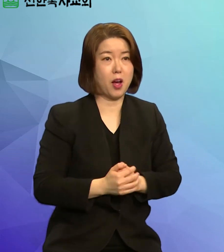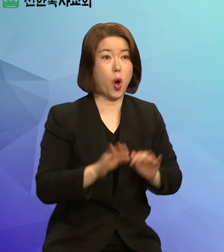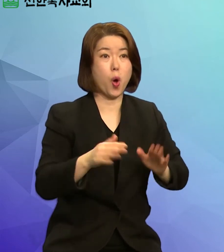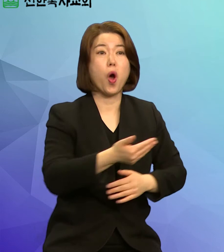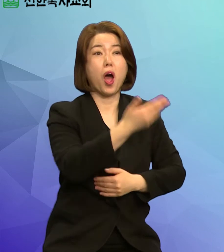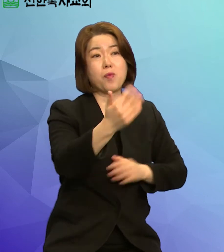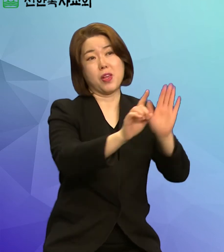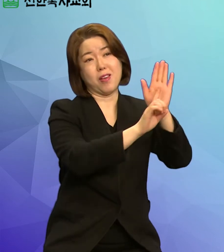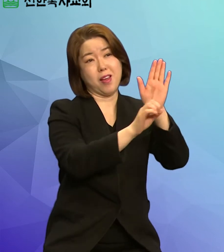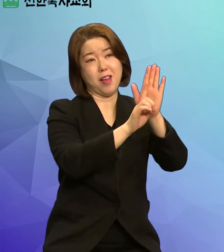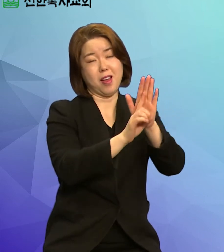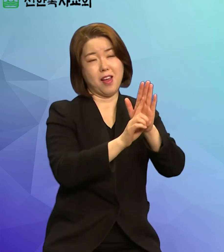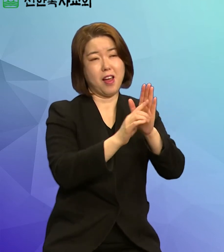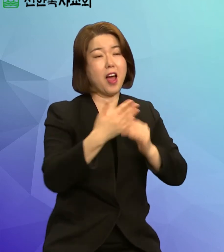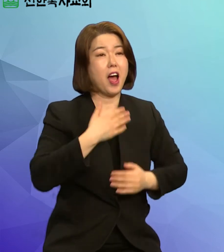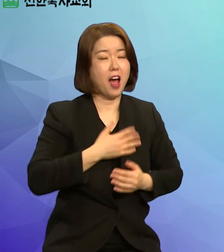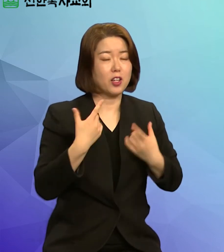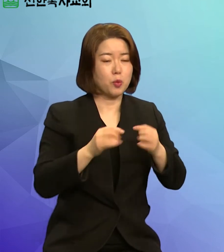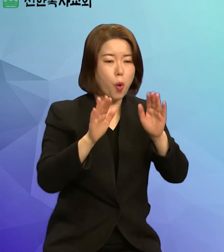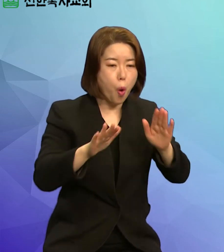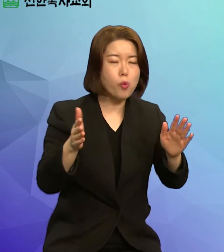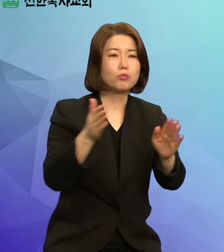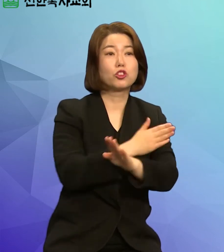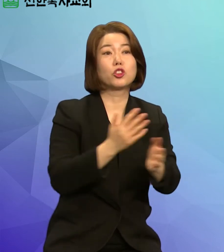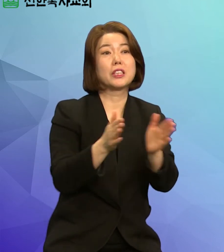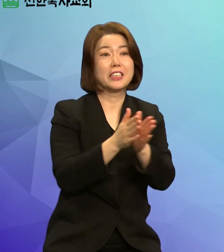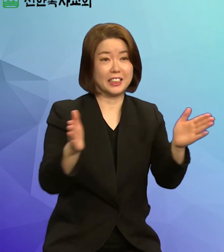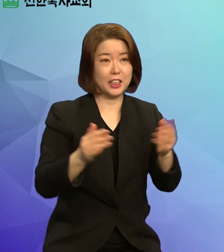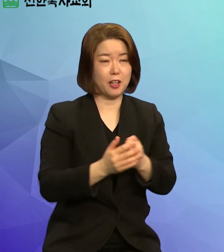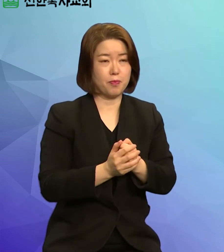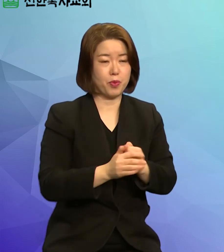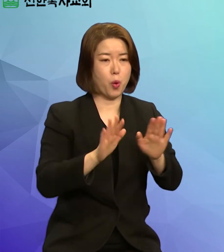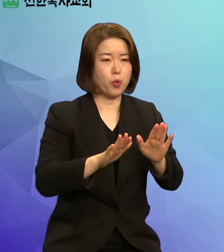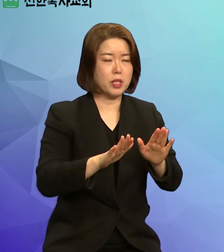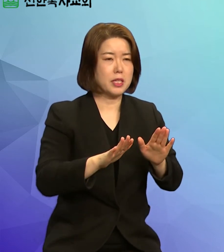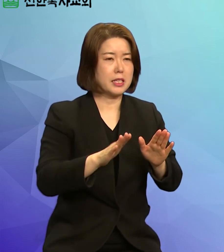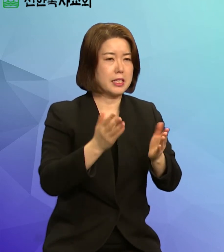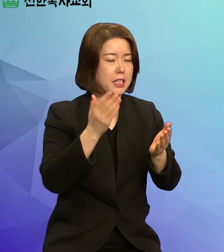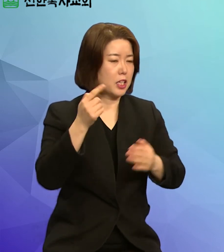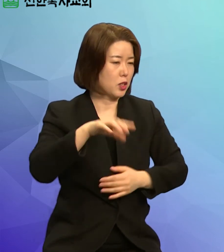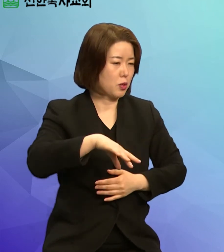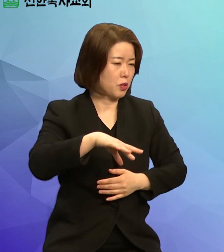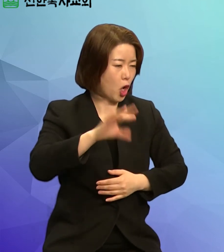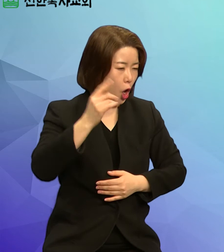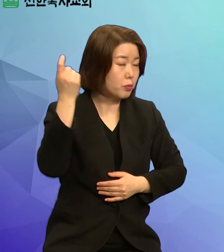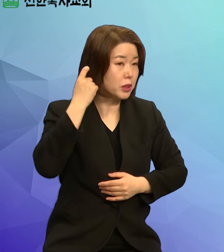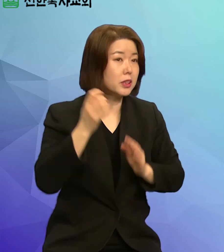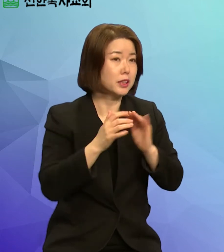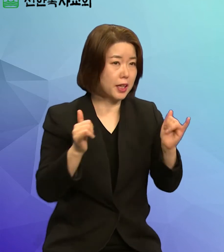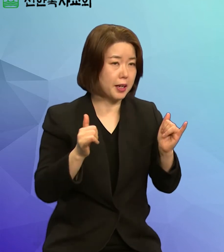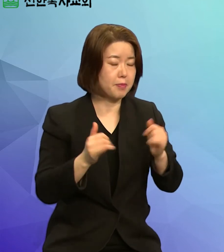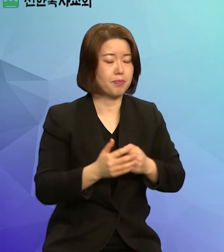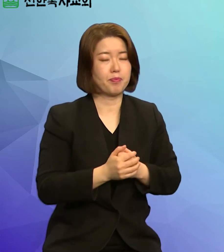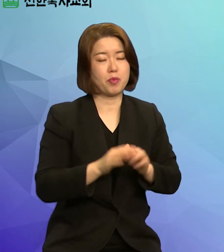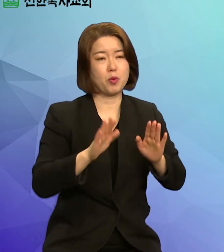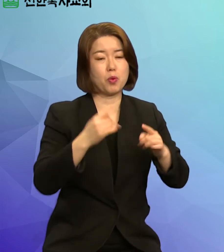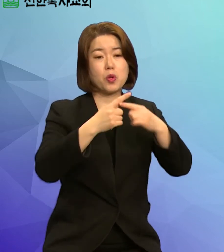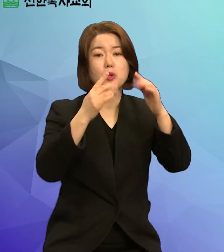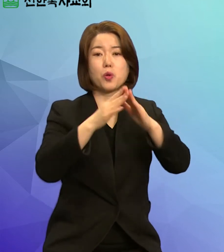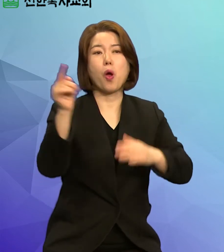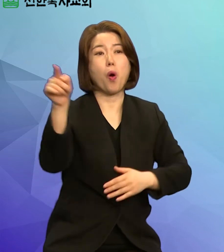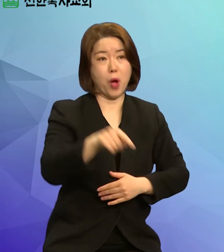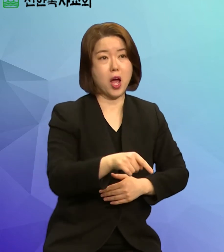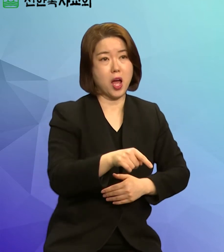들으신 것처럼 오늘부터 시작인데 혹시 오늘 이 소식을 처음 들으신 분들 오늘 교회로